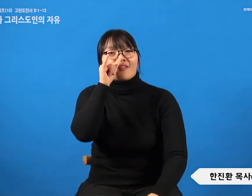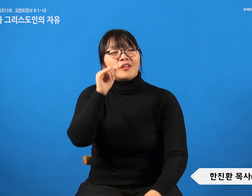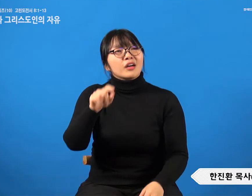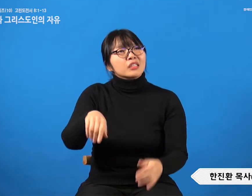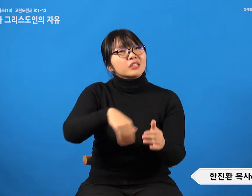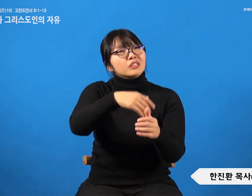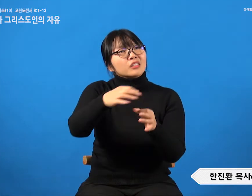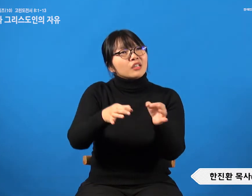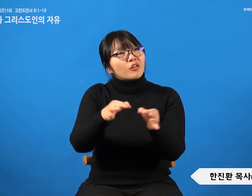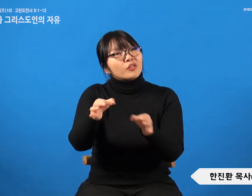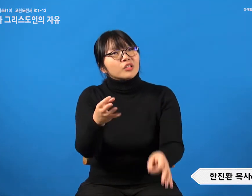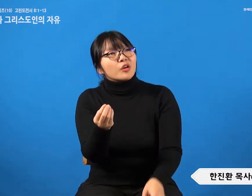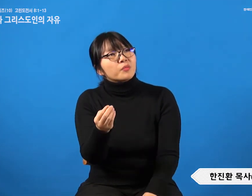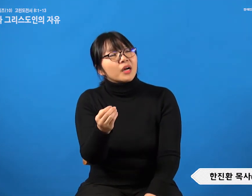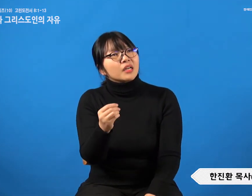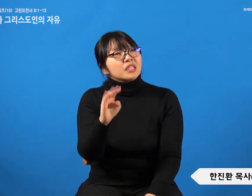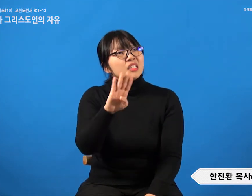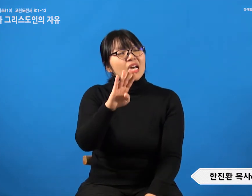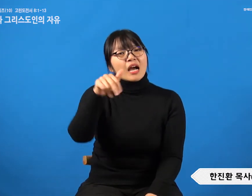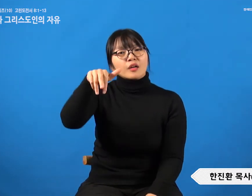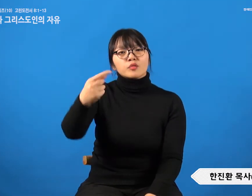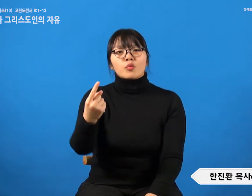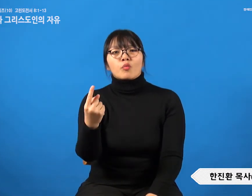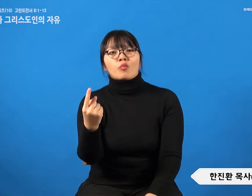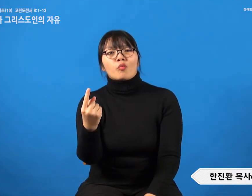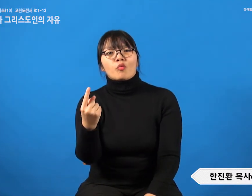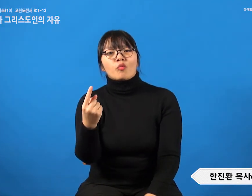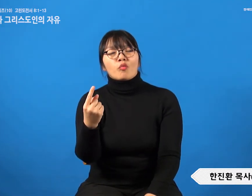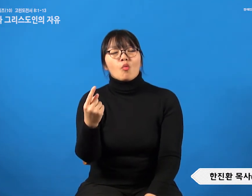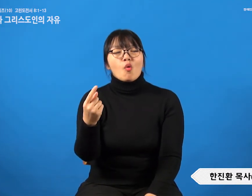4조에서 많게는 6조 원대에 이른다고 합니다.